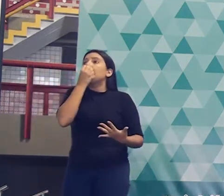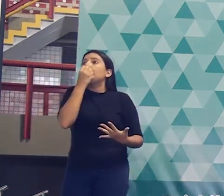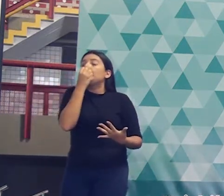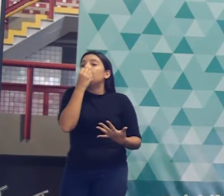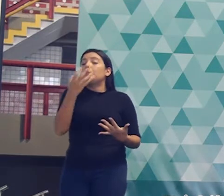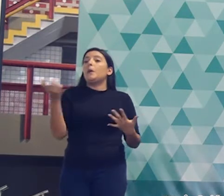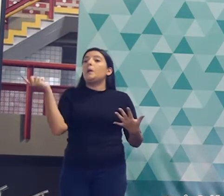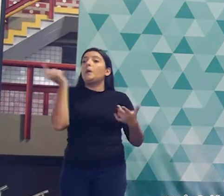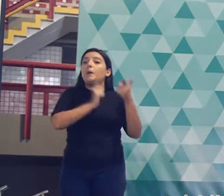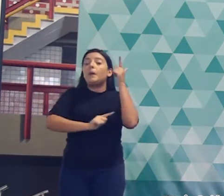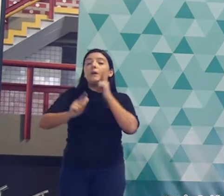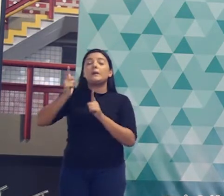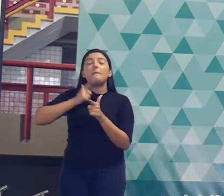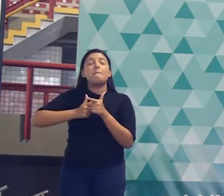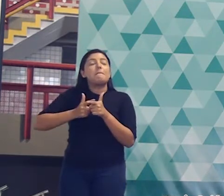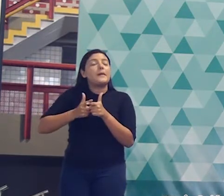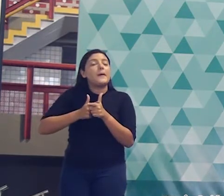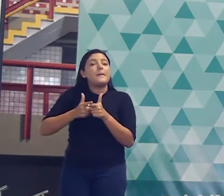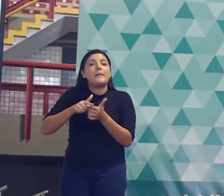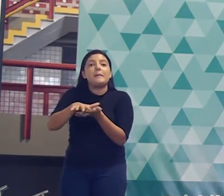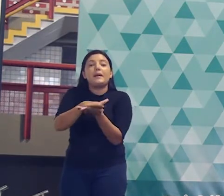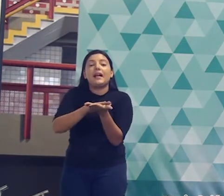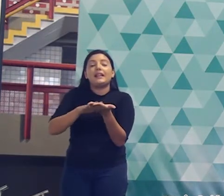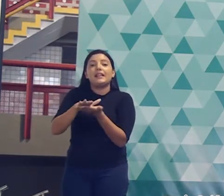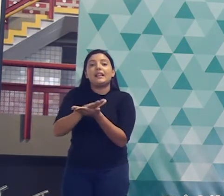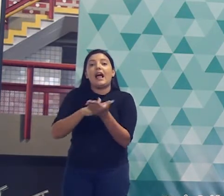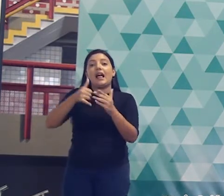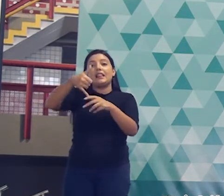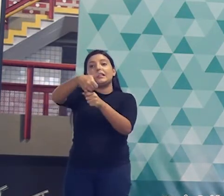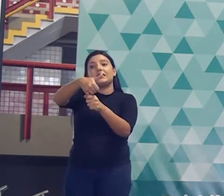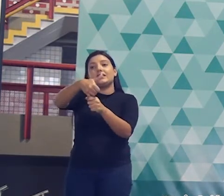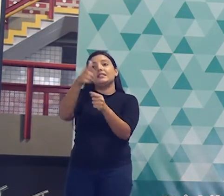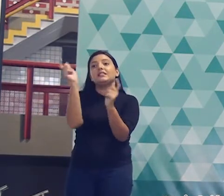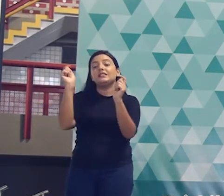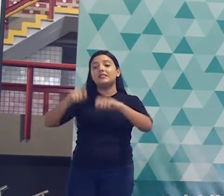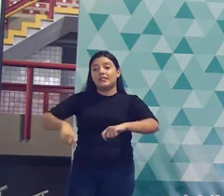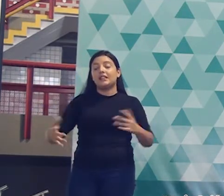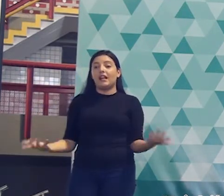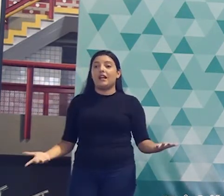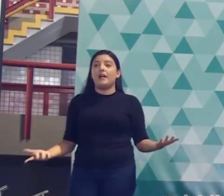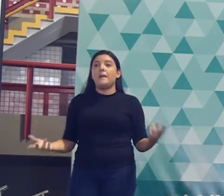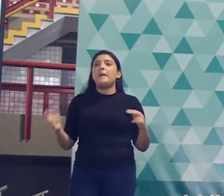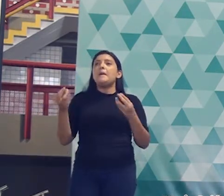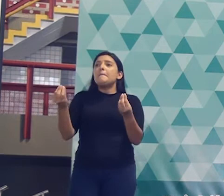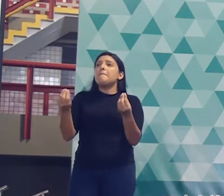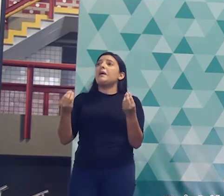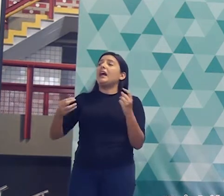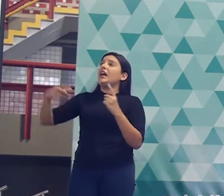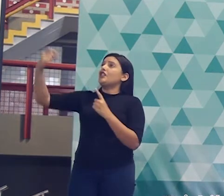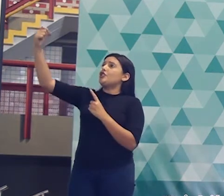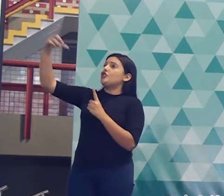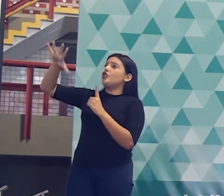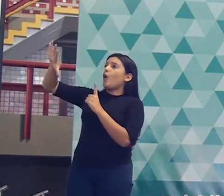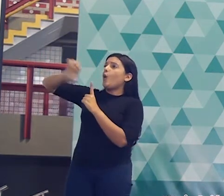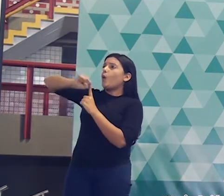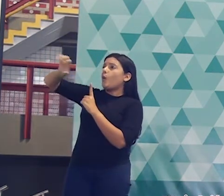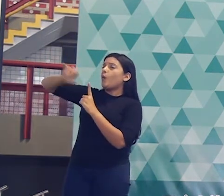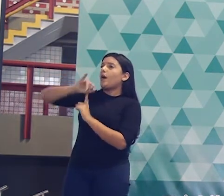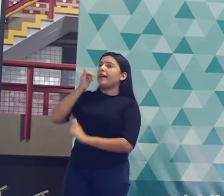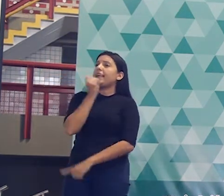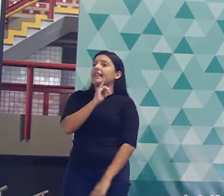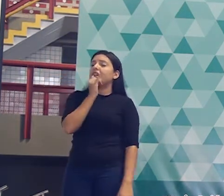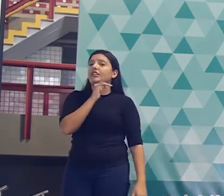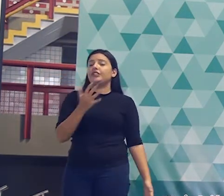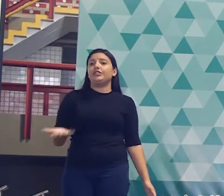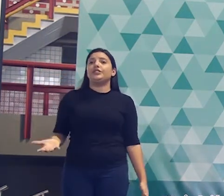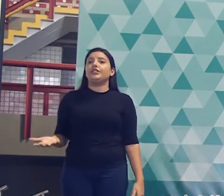que pode ser utilizado sem nenhum problema como gás combustível. Então, por que eu utilizei energia solar? Primeiro, para fazer a